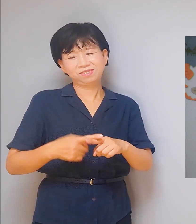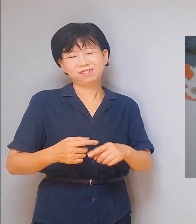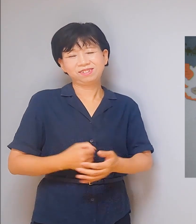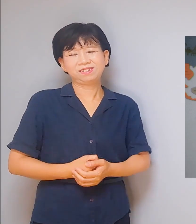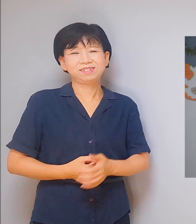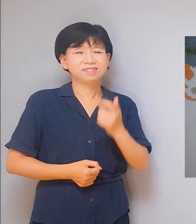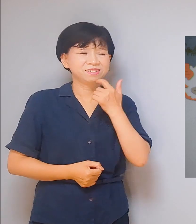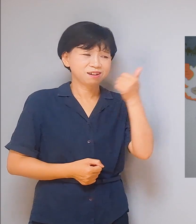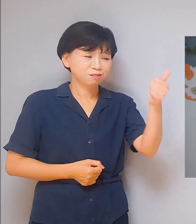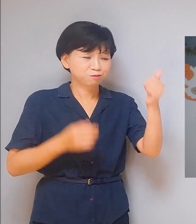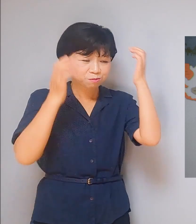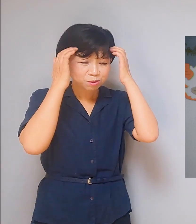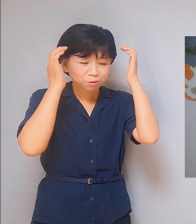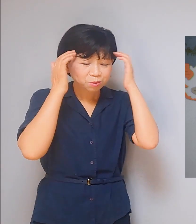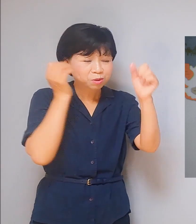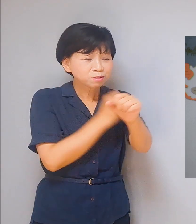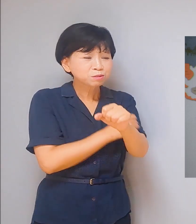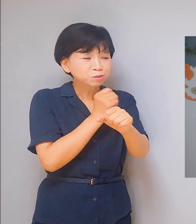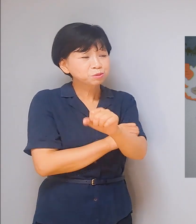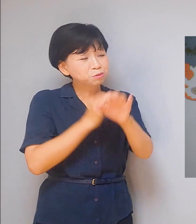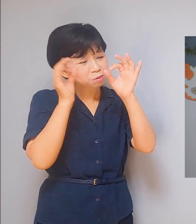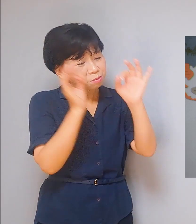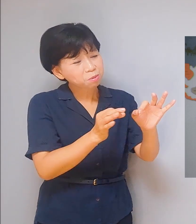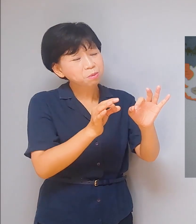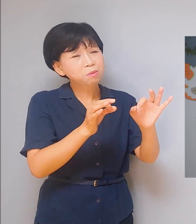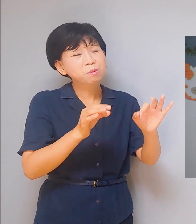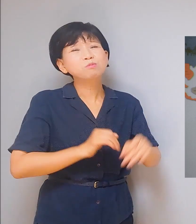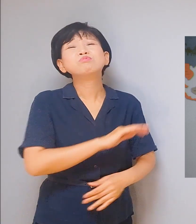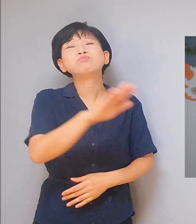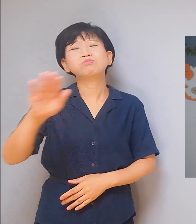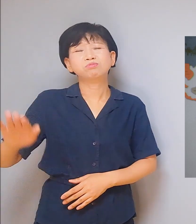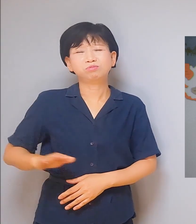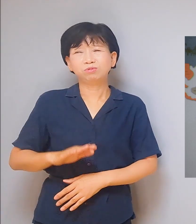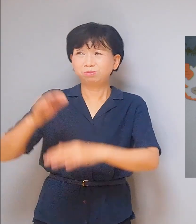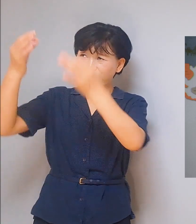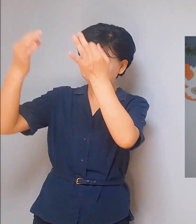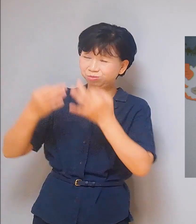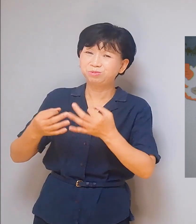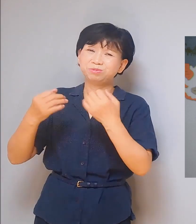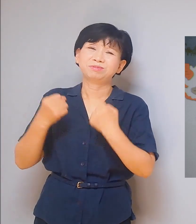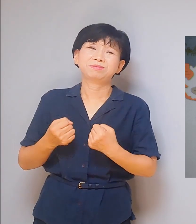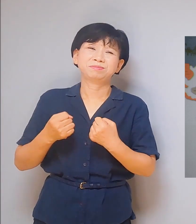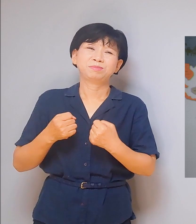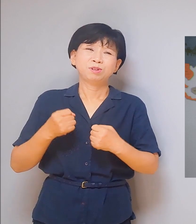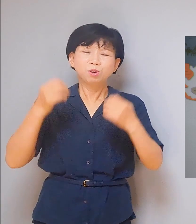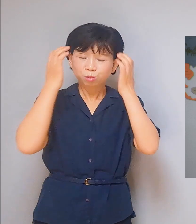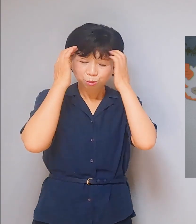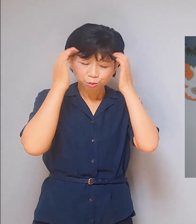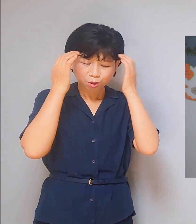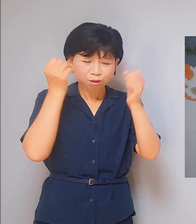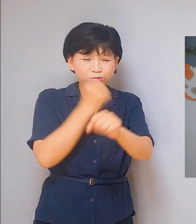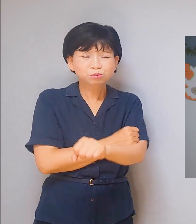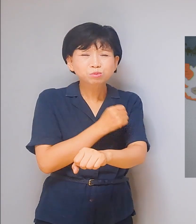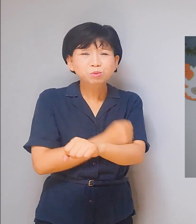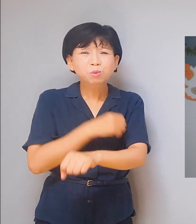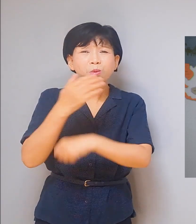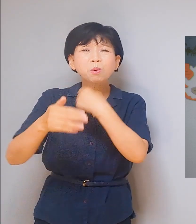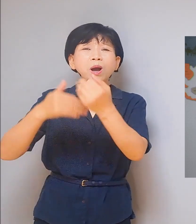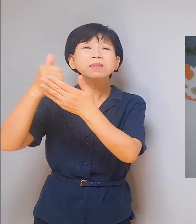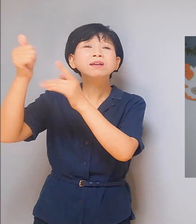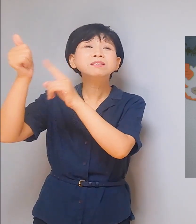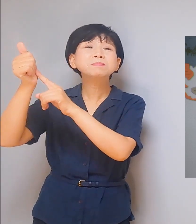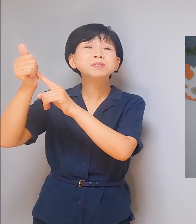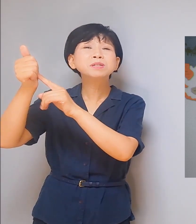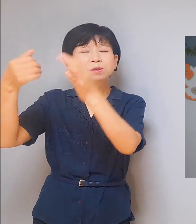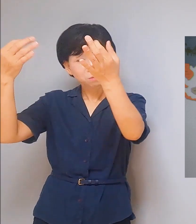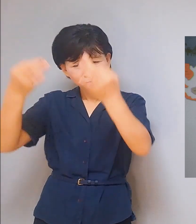야곱의 고난과 수고를 보시는 것처럼 지나간 세월들 속에서 우리의 고난과 수고 누가 보신다고요?